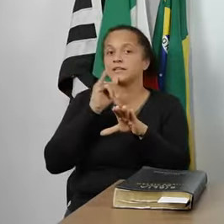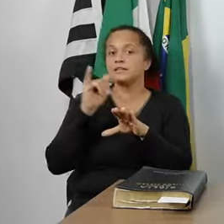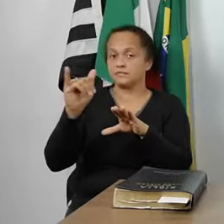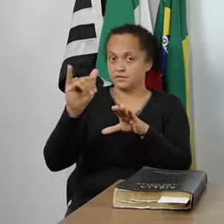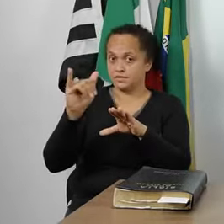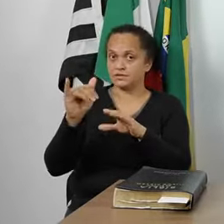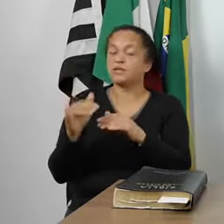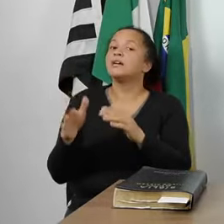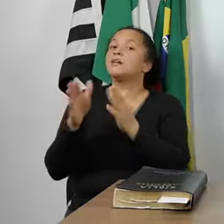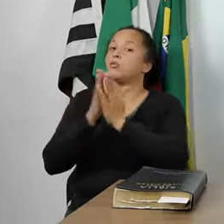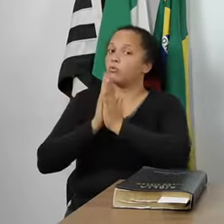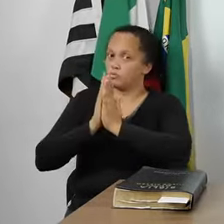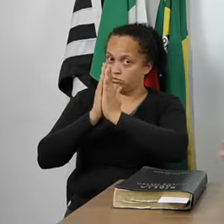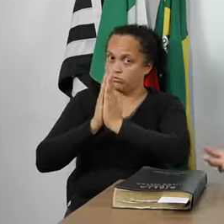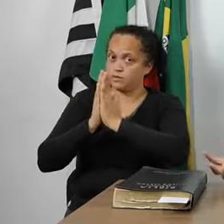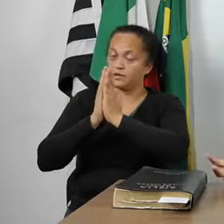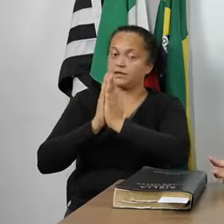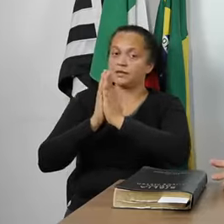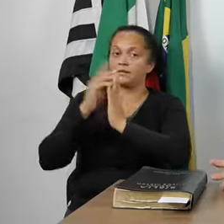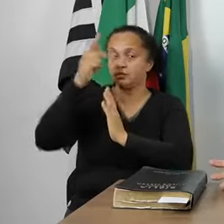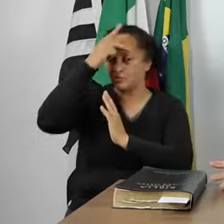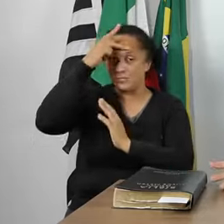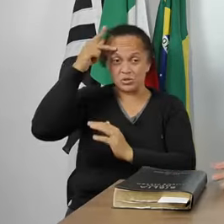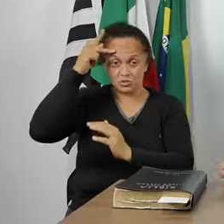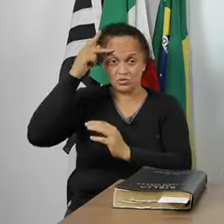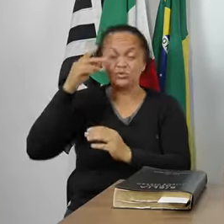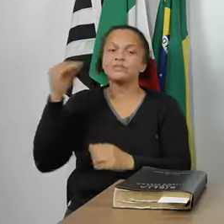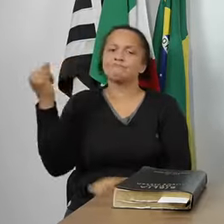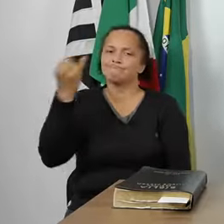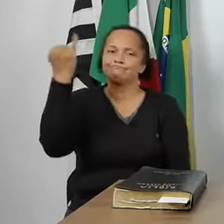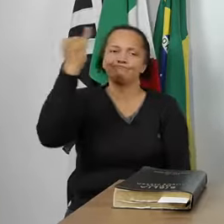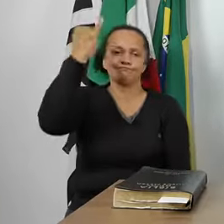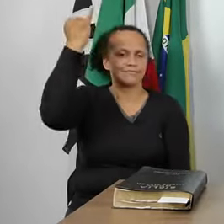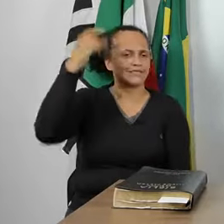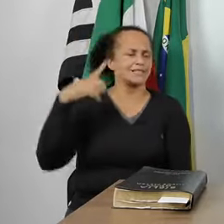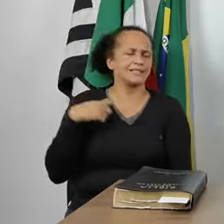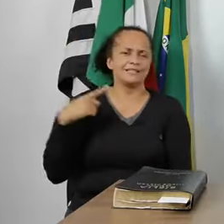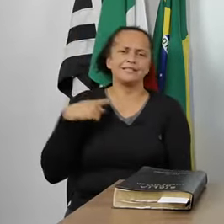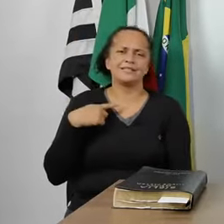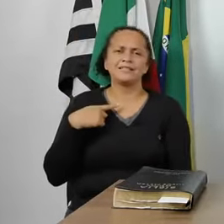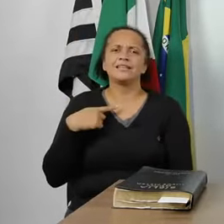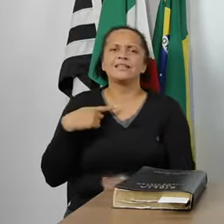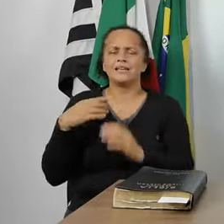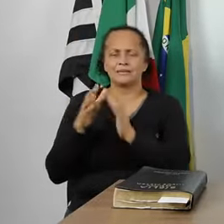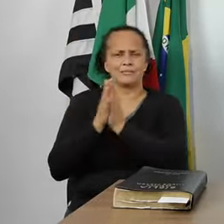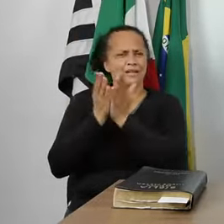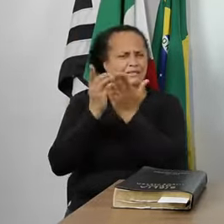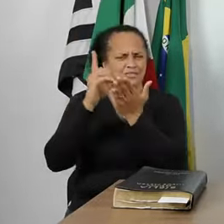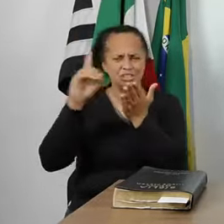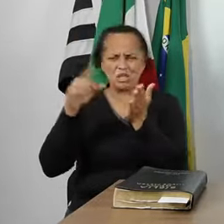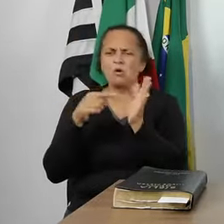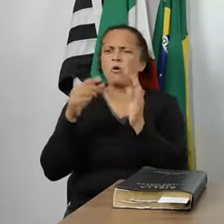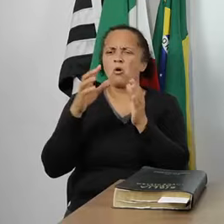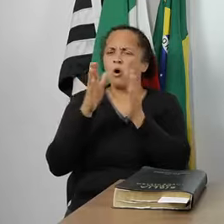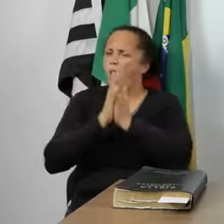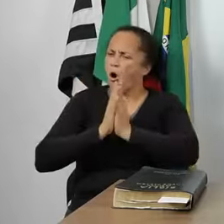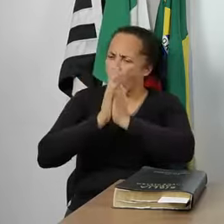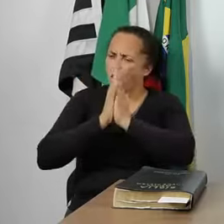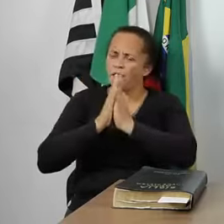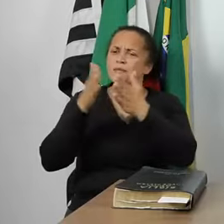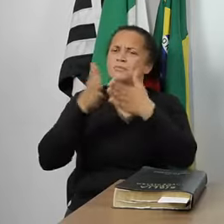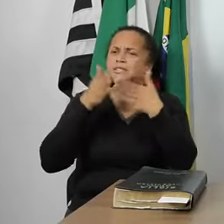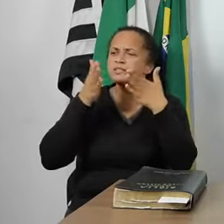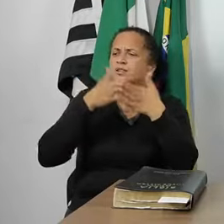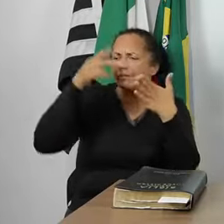próximo é importante. Existem inúmeros versículos bíblicos que diz orai uns pelos outros, orai uns pelos